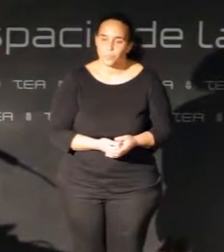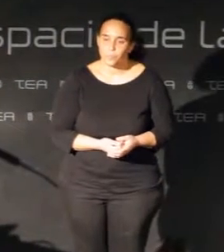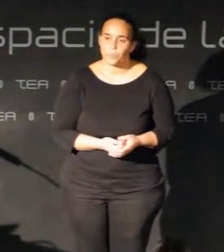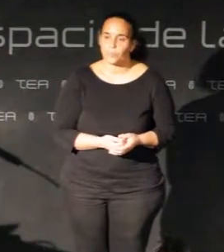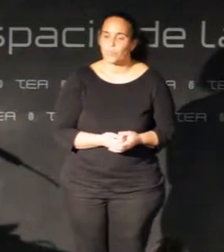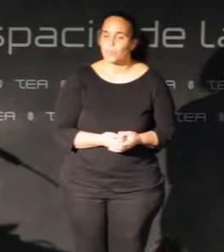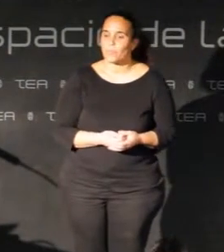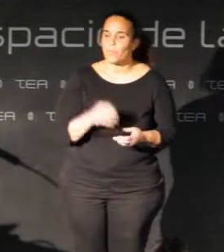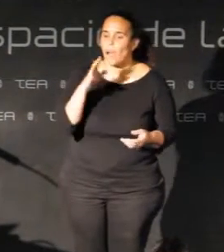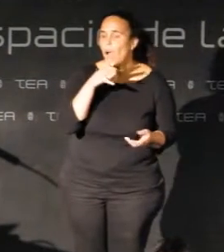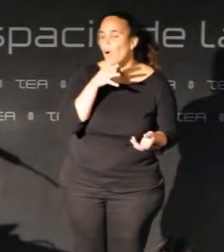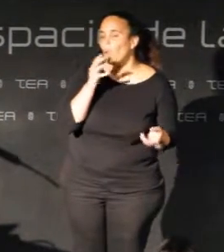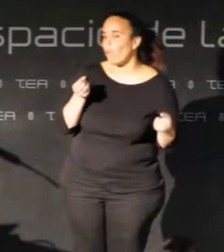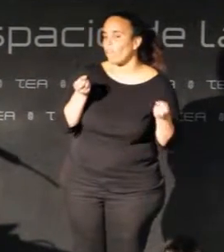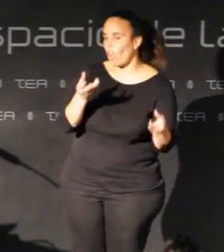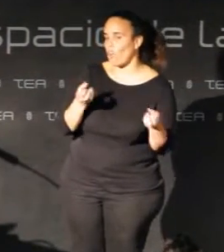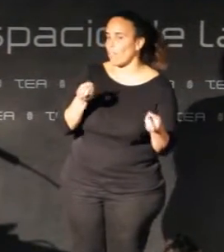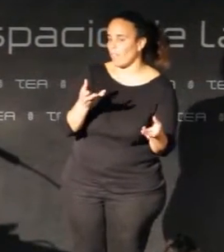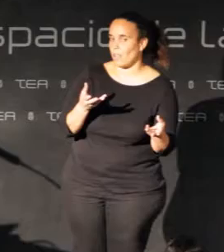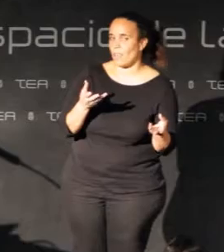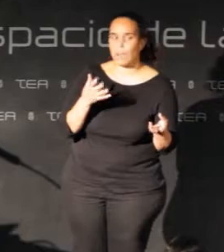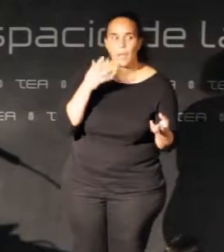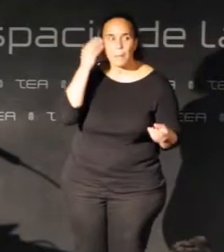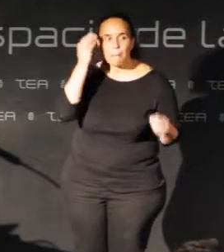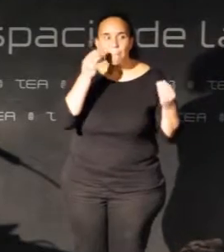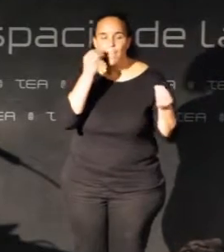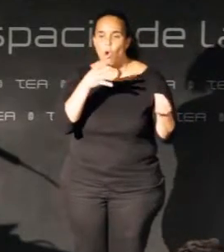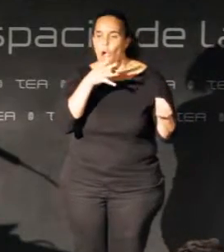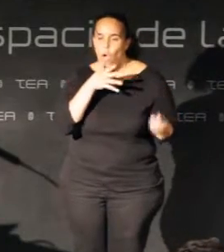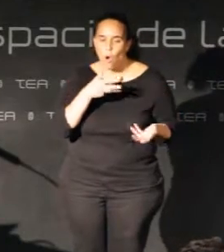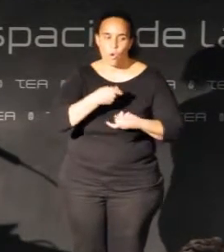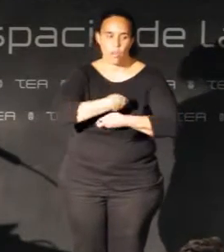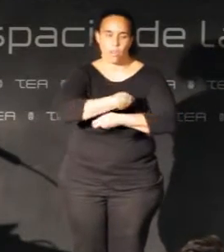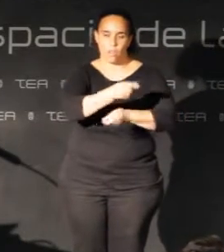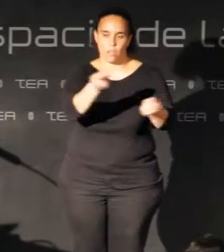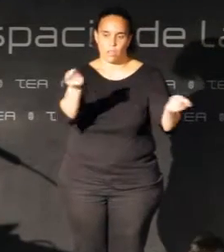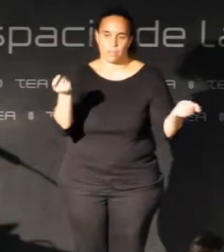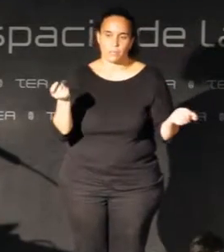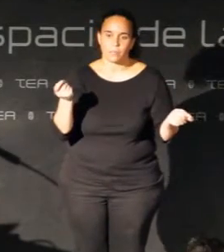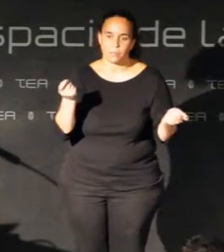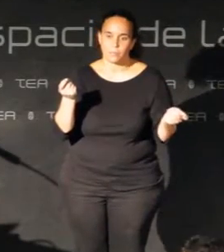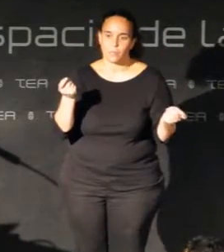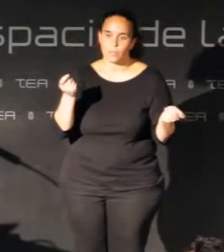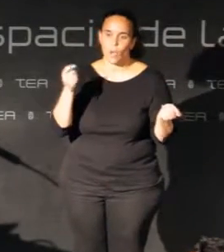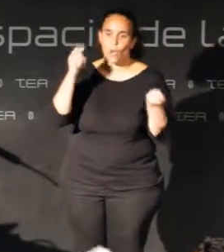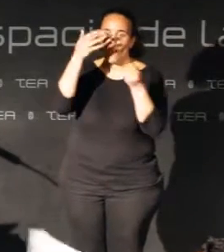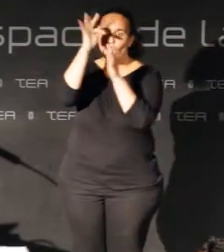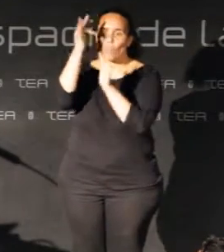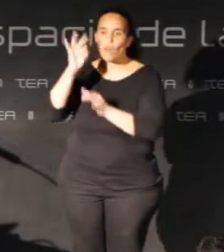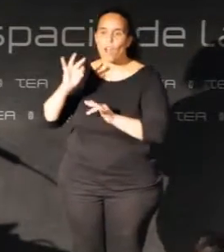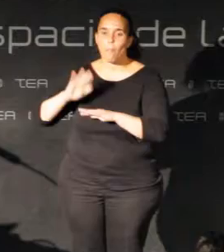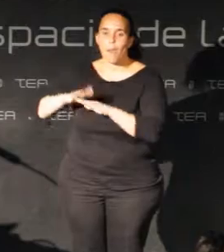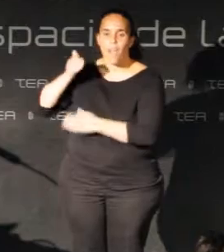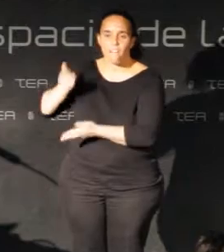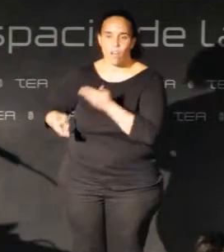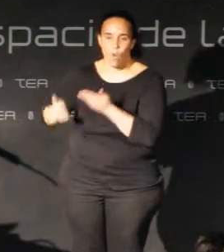en lo que voy a comentando yo, creo que les están pasando en estos momentos el formulario de evaluación